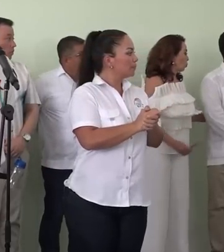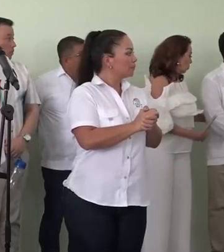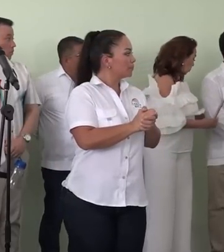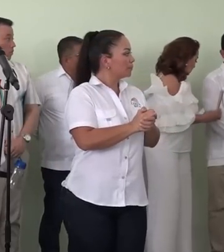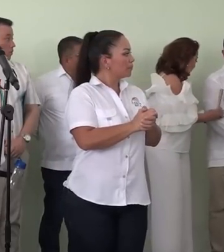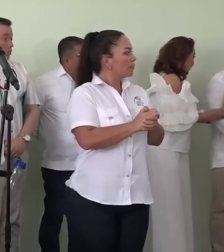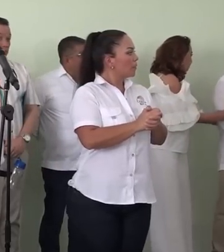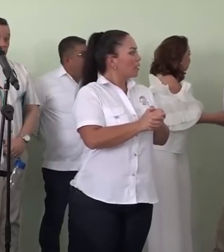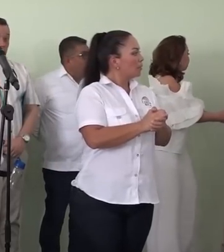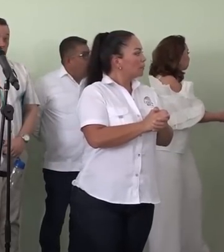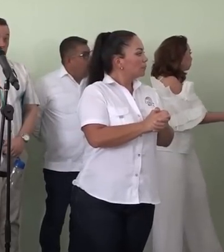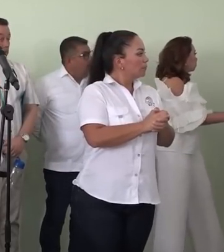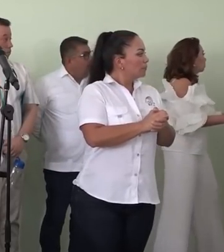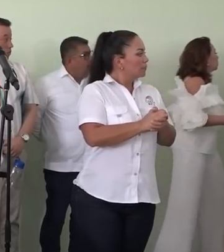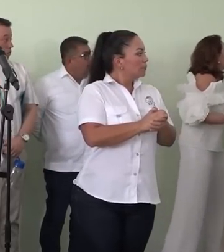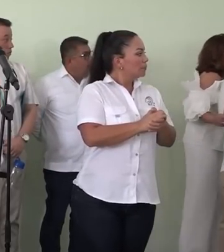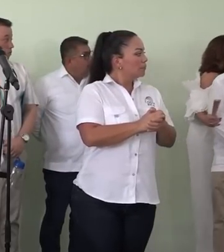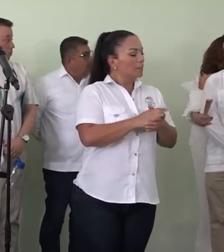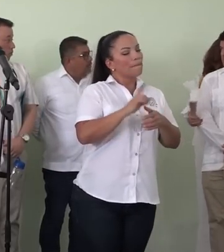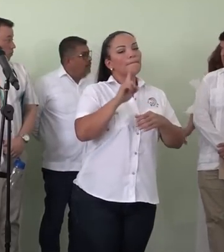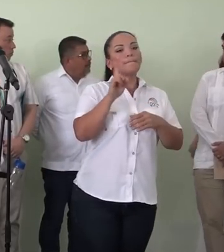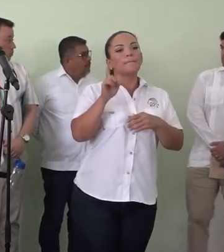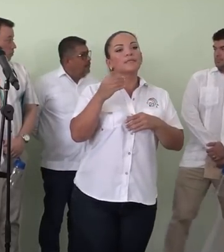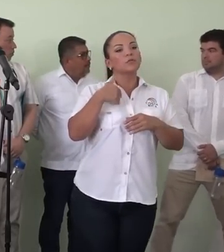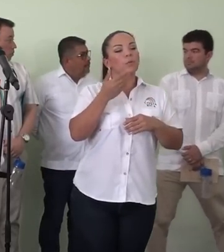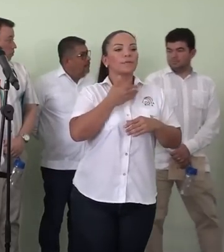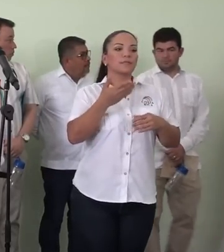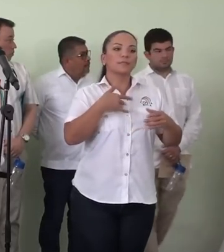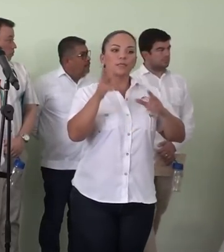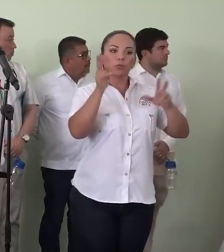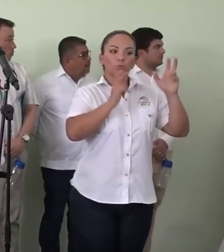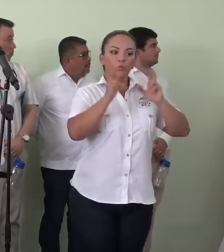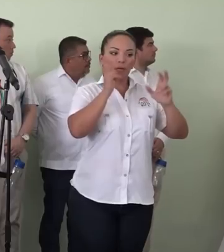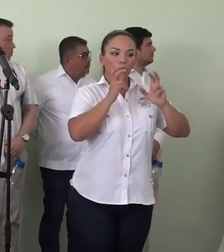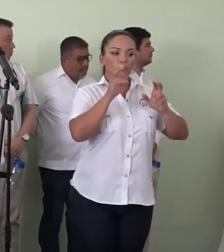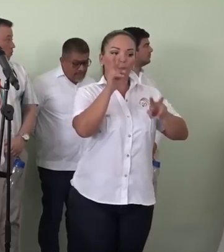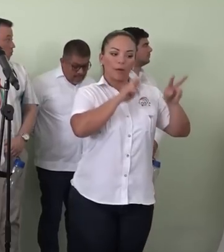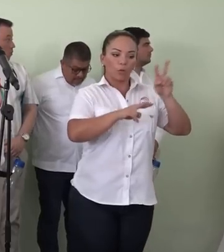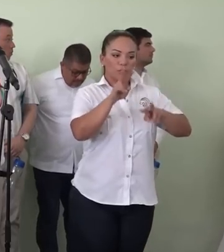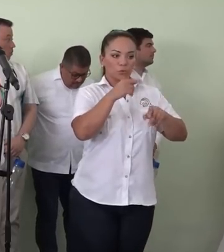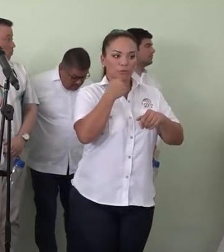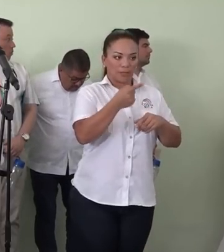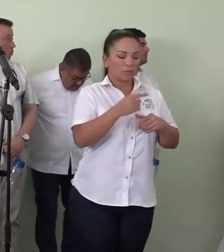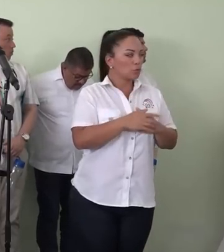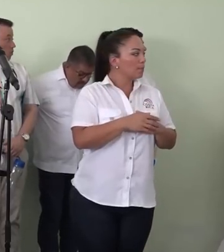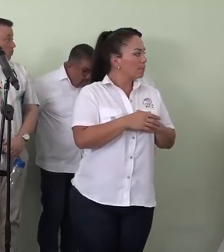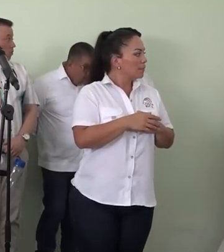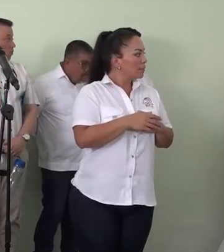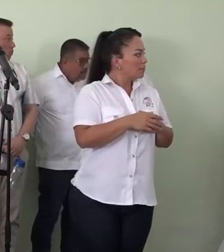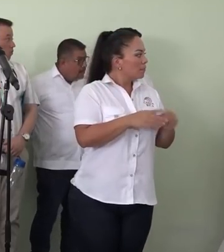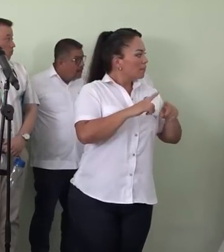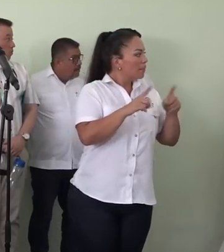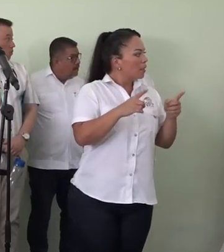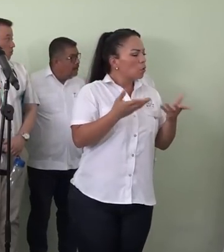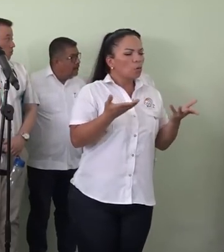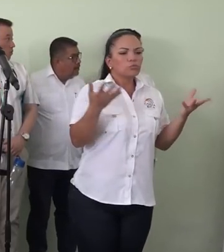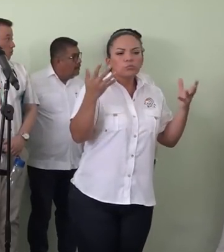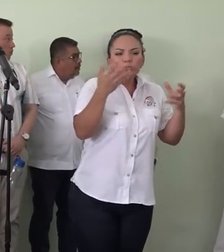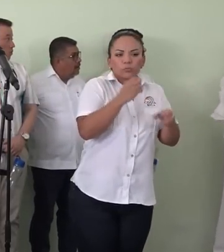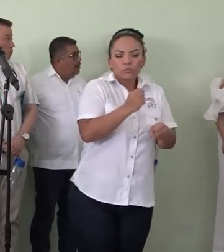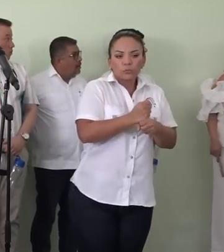Señor presidente, ya escuchamos un poco acerca de las valoraciones que usted ha hecho y todo esto, pero en